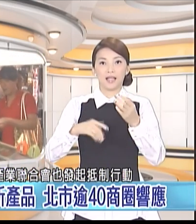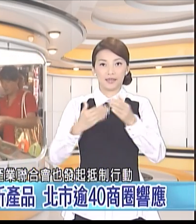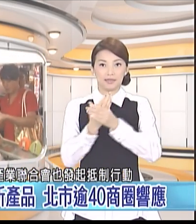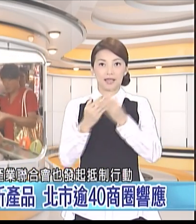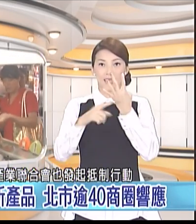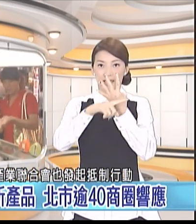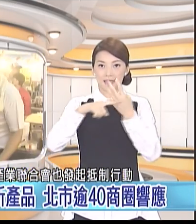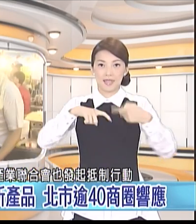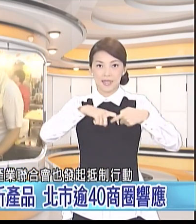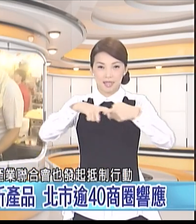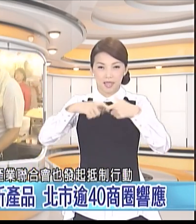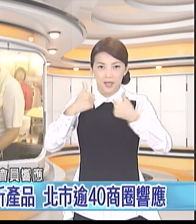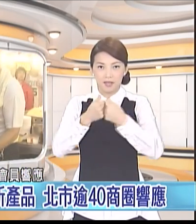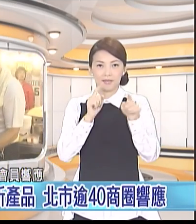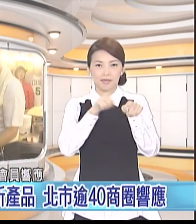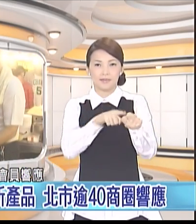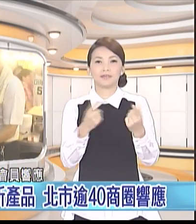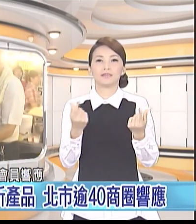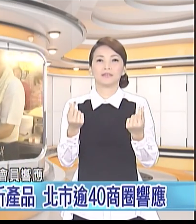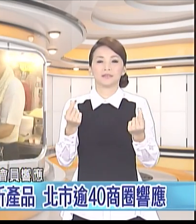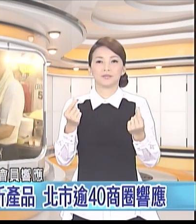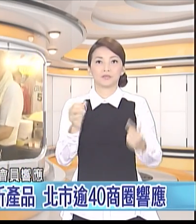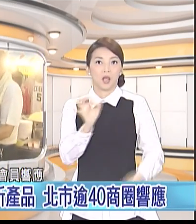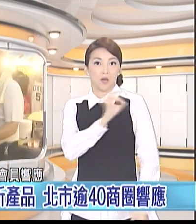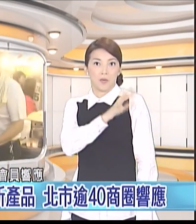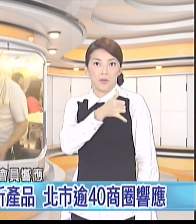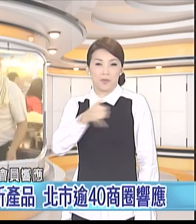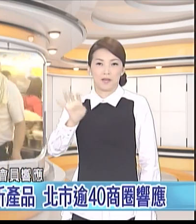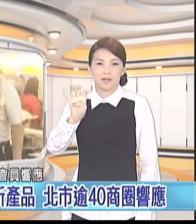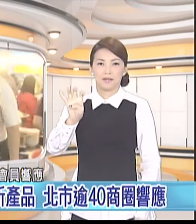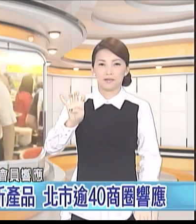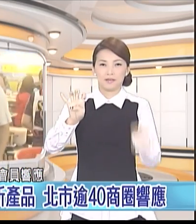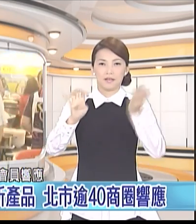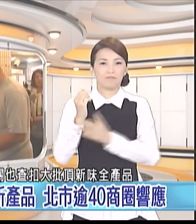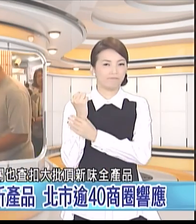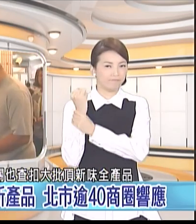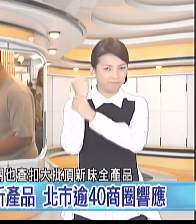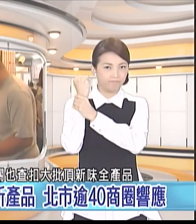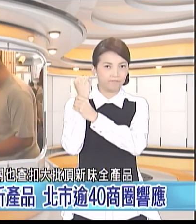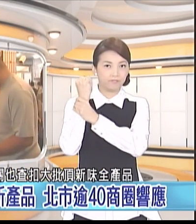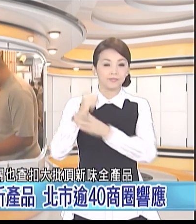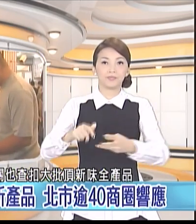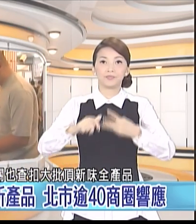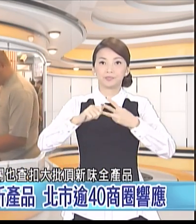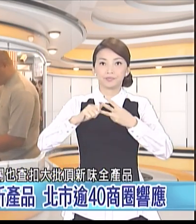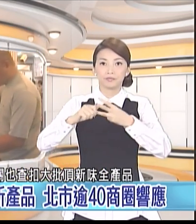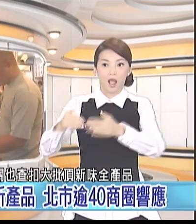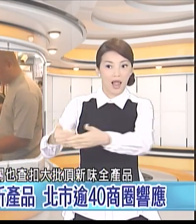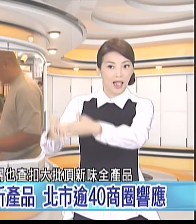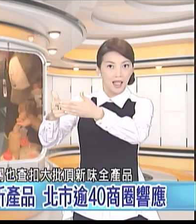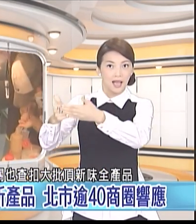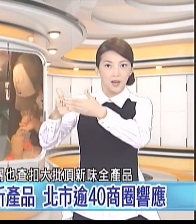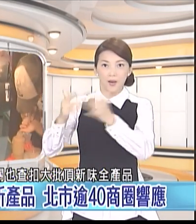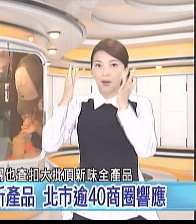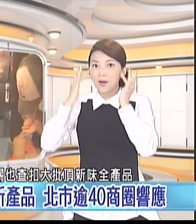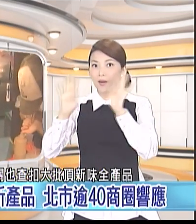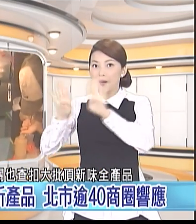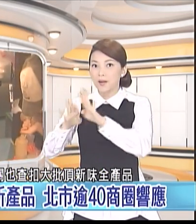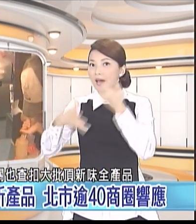行动，获得40多个会员的响应。而大陆厦门的海关也查扣了大批的顶